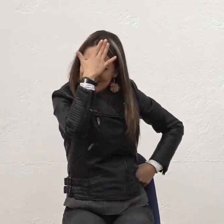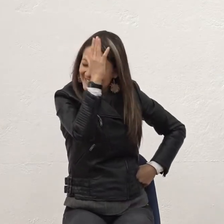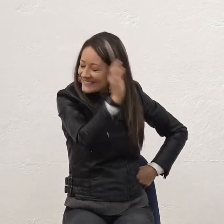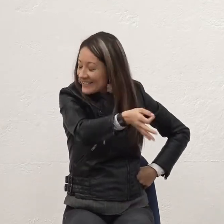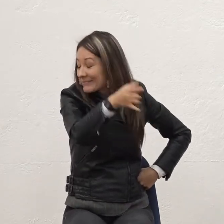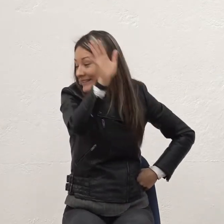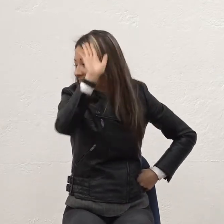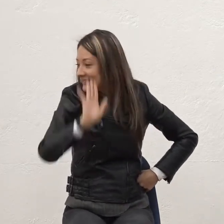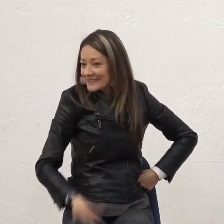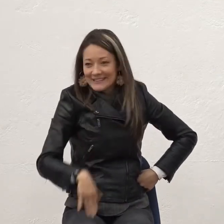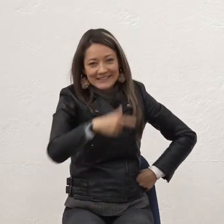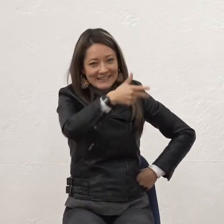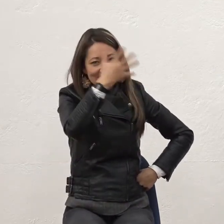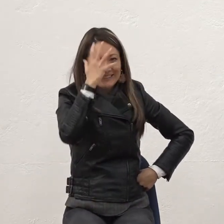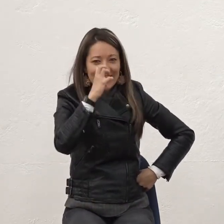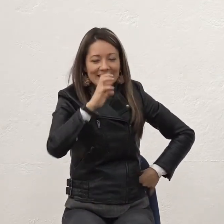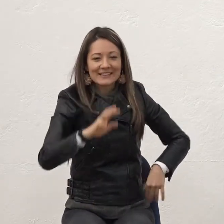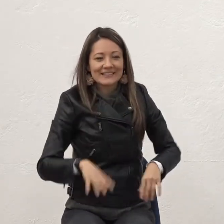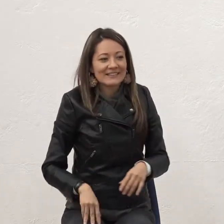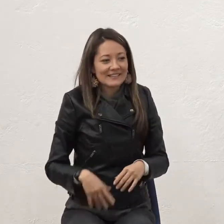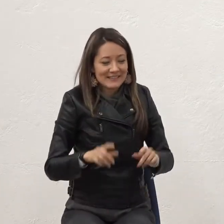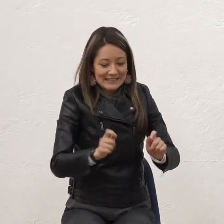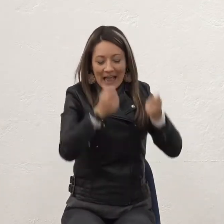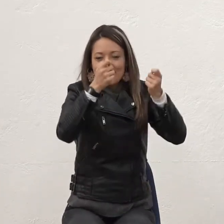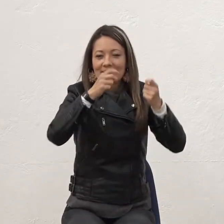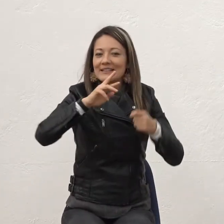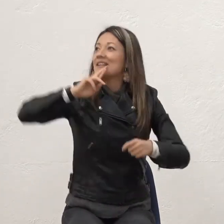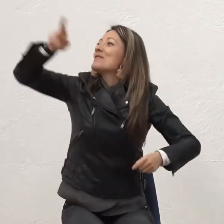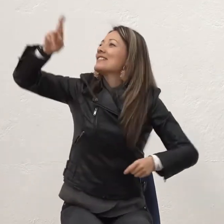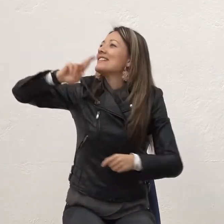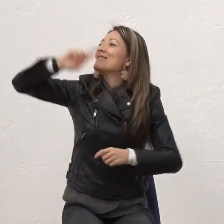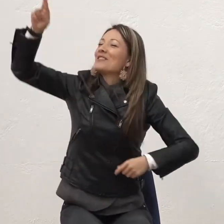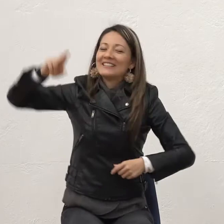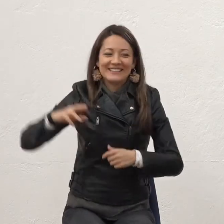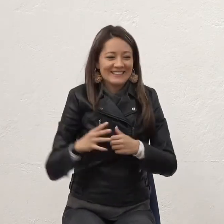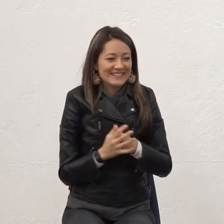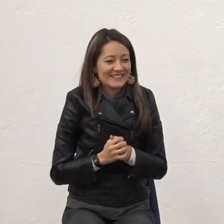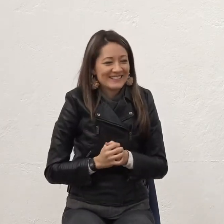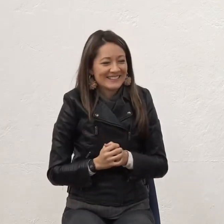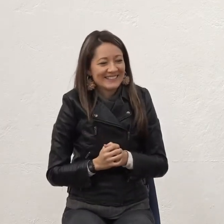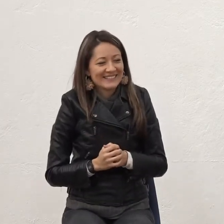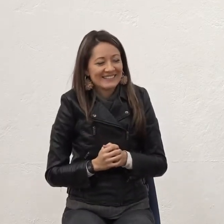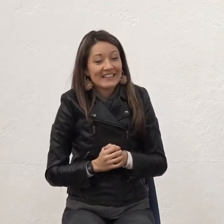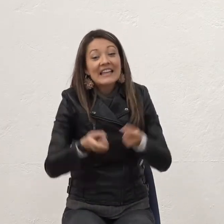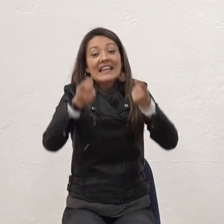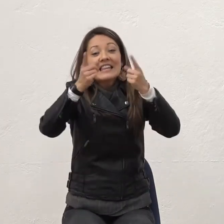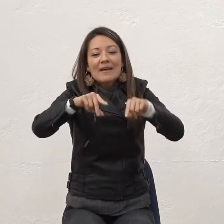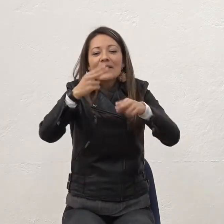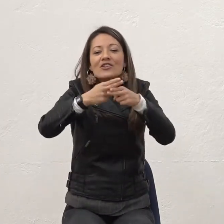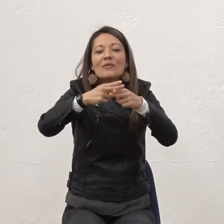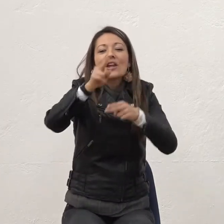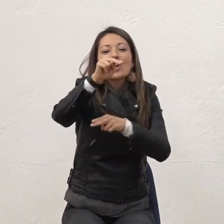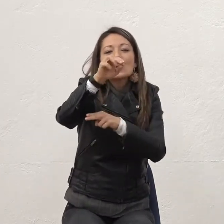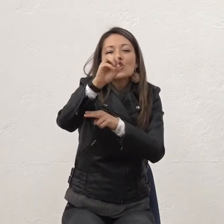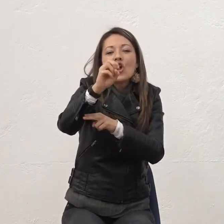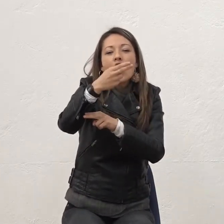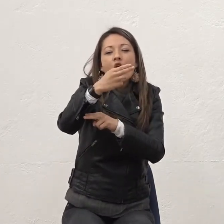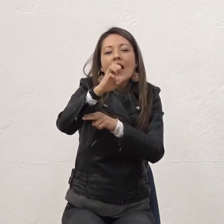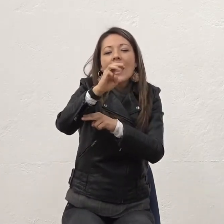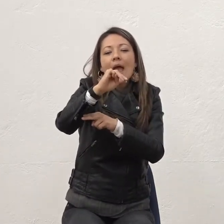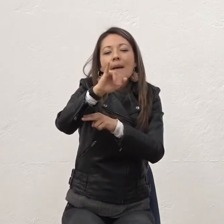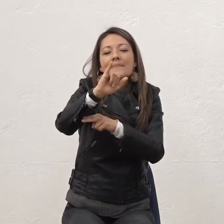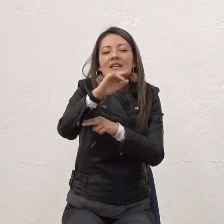ahí. Nos salva patrias. Dani salva patria. Noemí, ¿se acuerdan